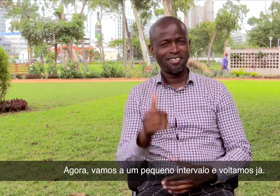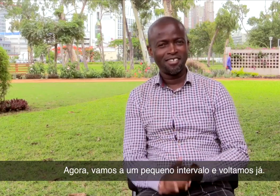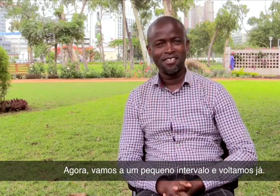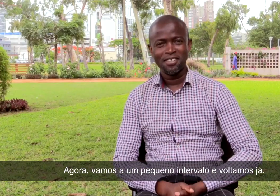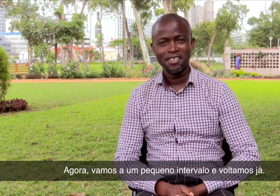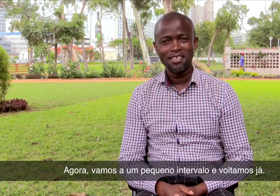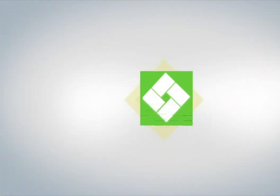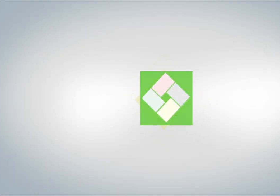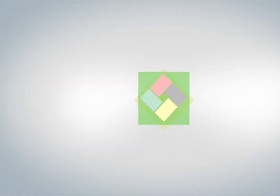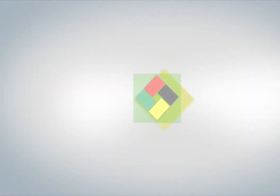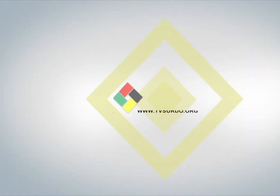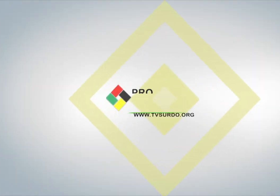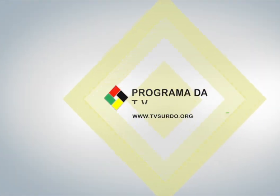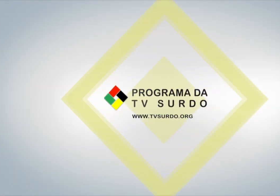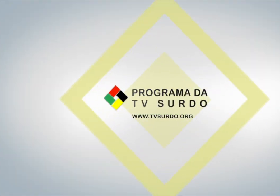pequeno intervalo e voltamos já.